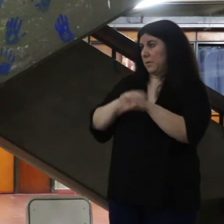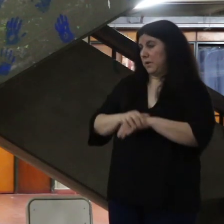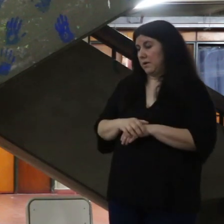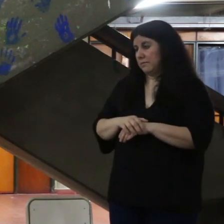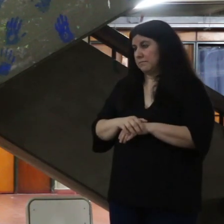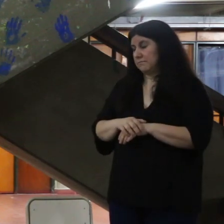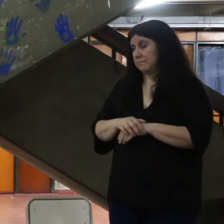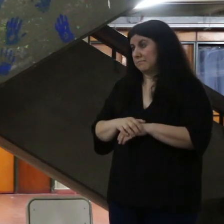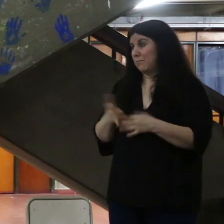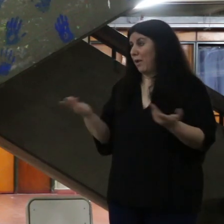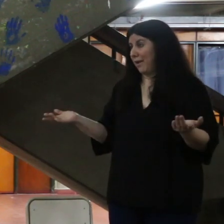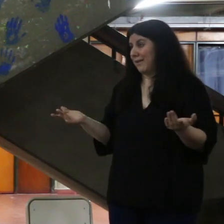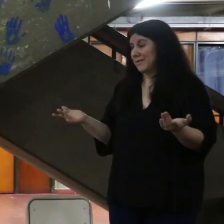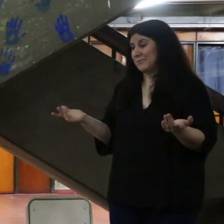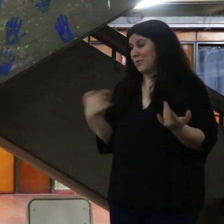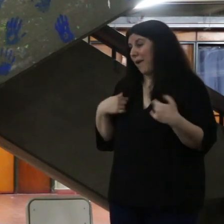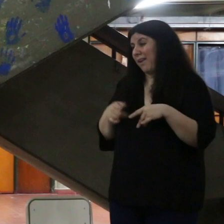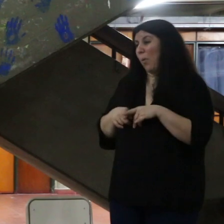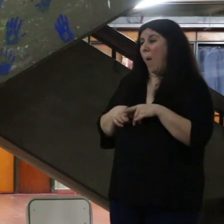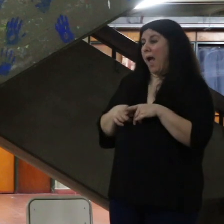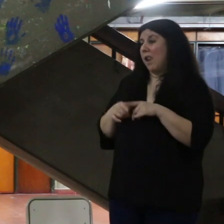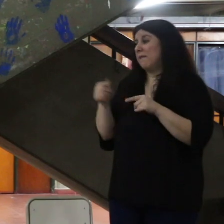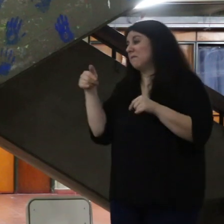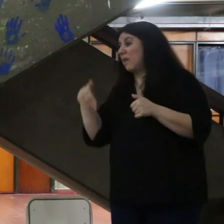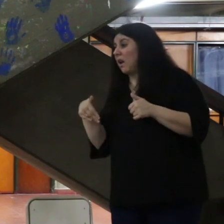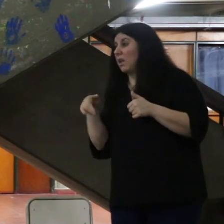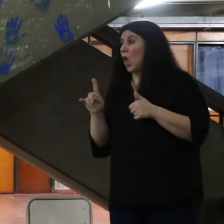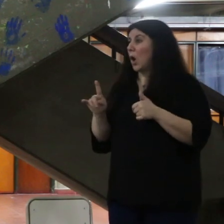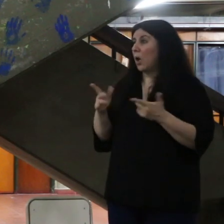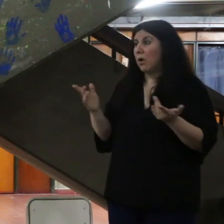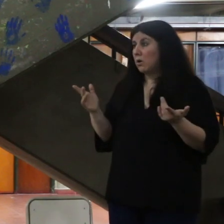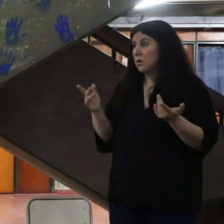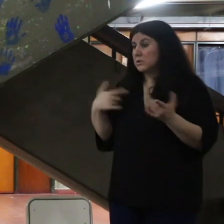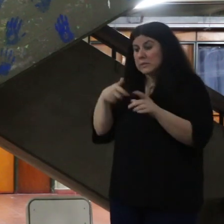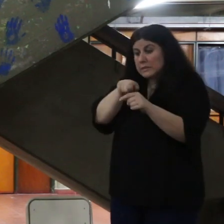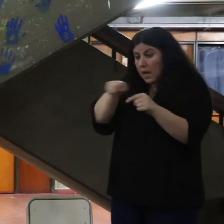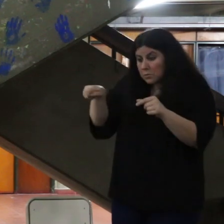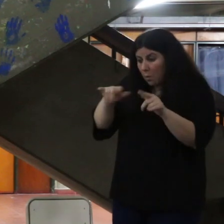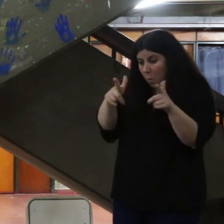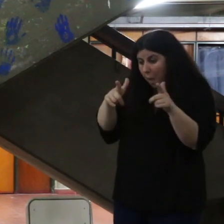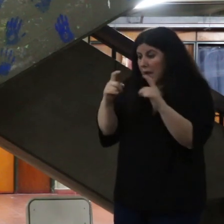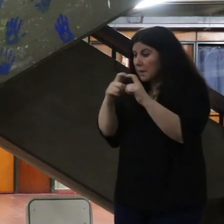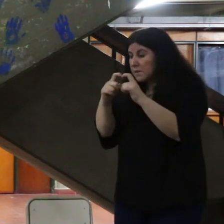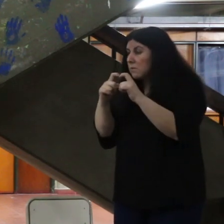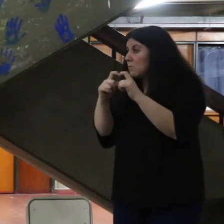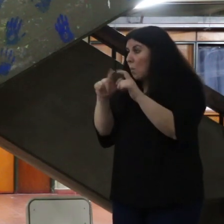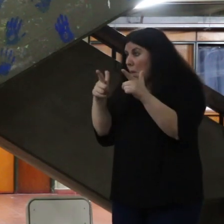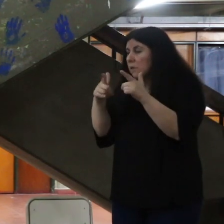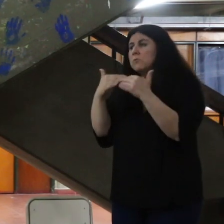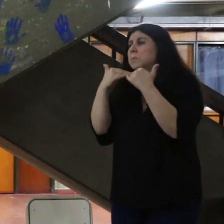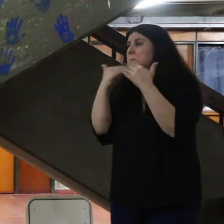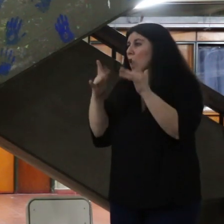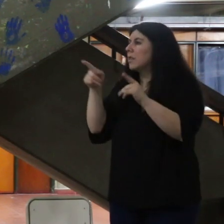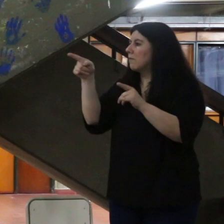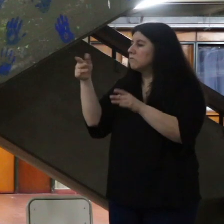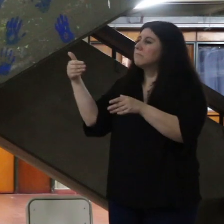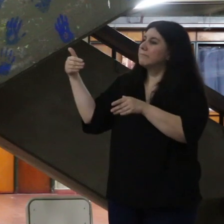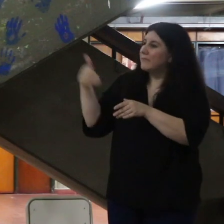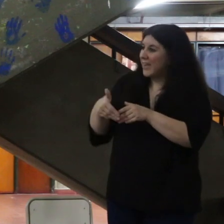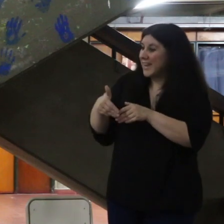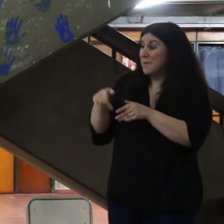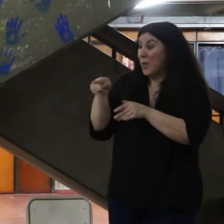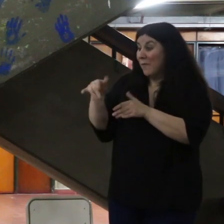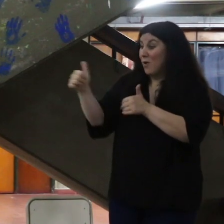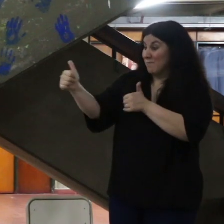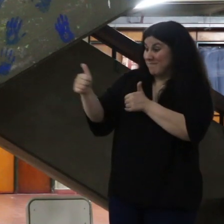porque no nos da lo mismo que estén o no estén, aún sin carpeta y sin cartuchera. porque estando